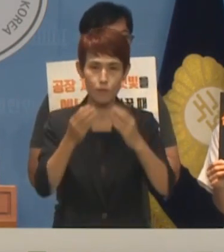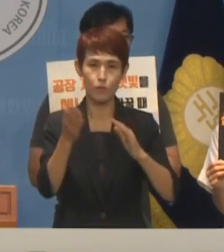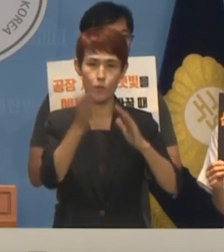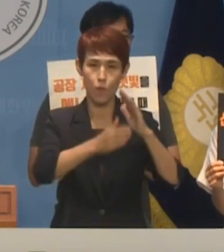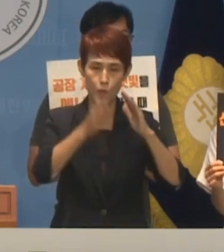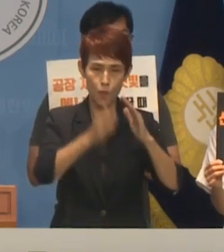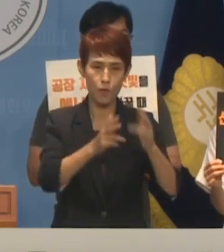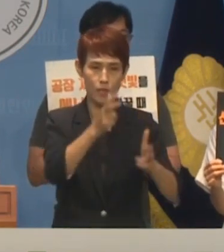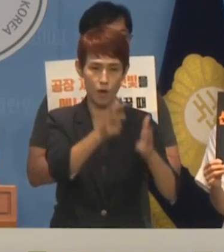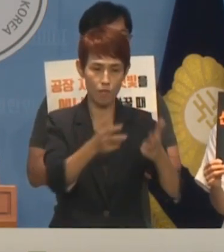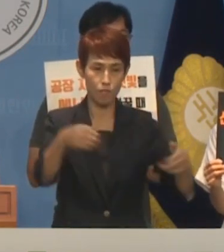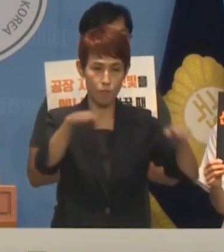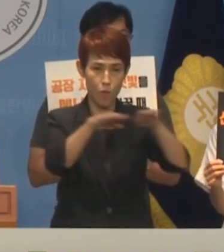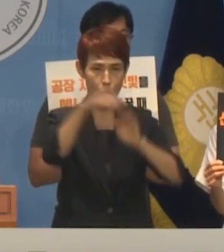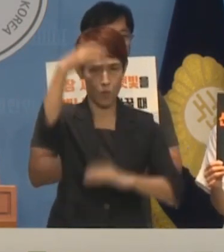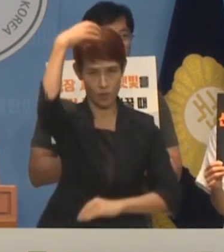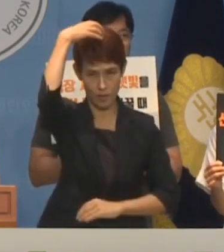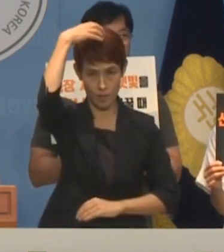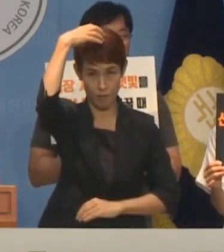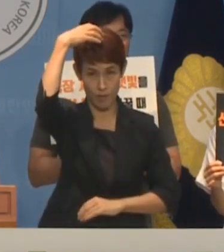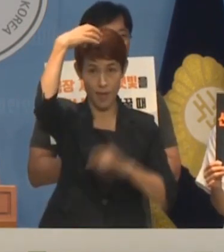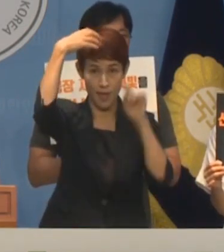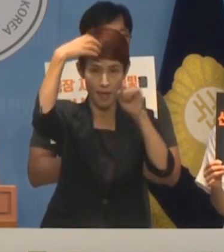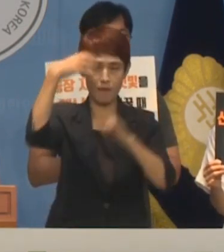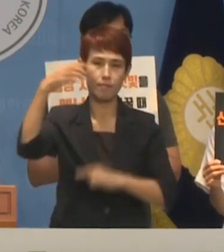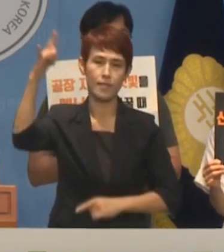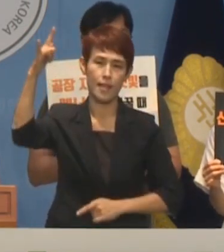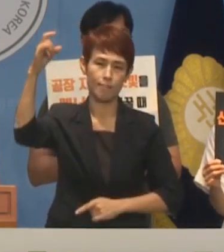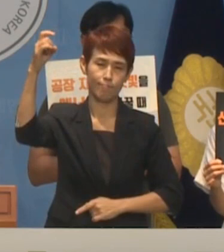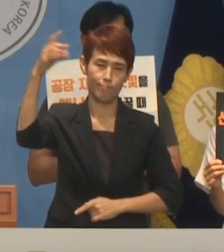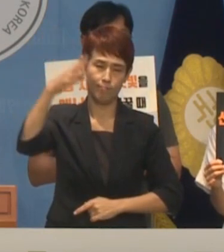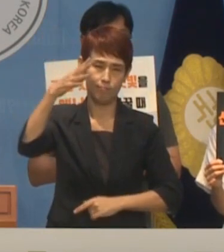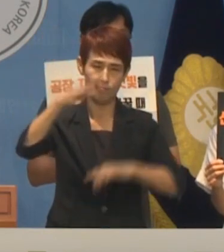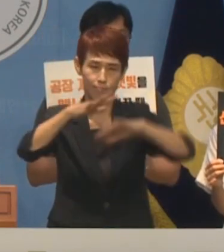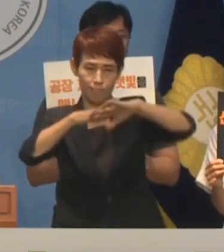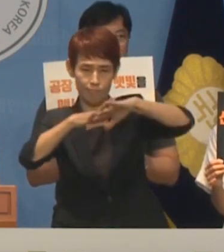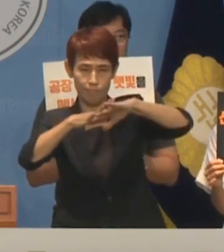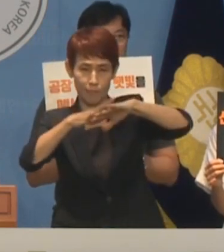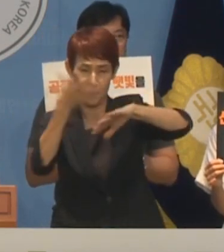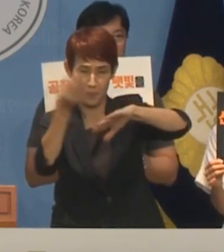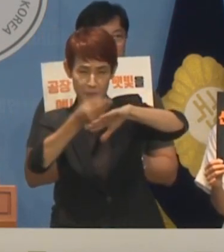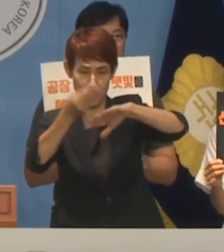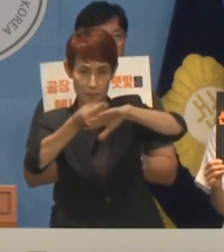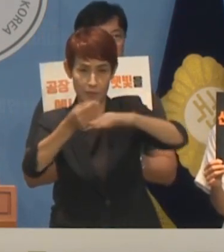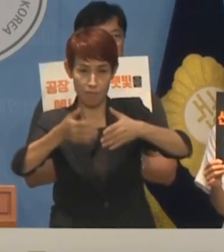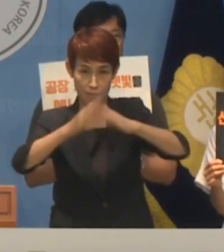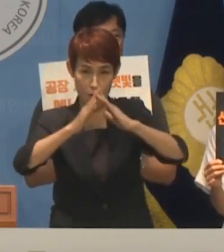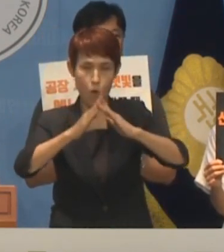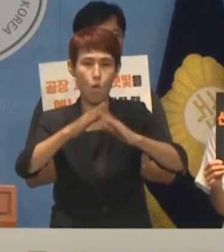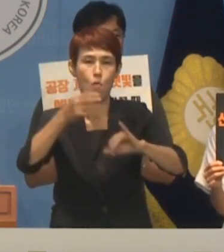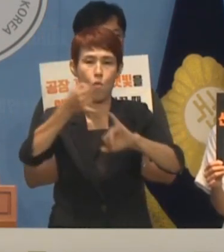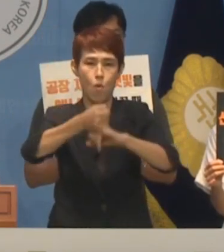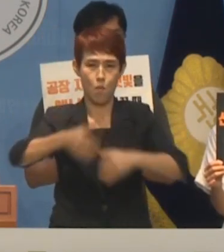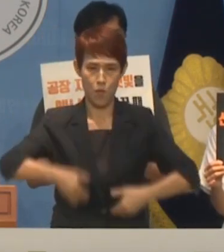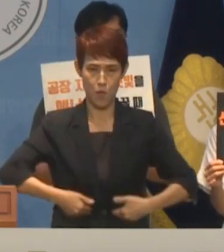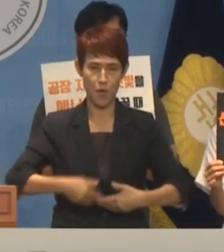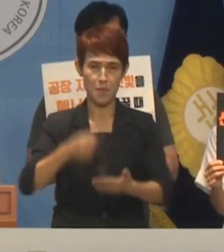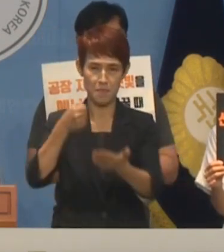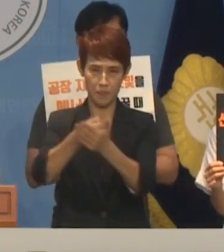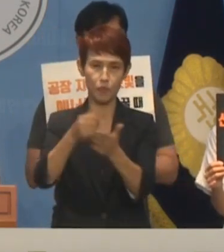상업 건물 옥상을 시작으로 태양광 설치를 단계적으로 확대하기 위한 의무화 규제를 시행하고